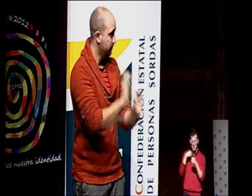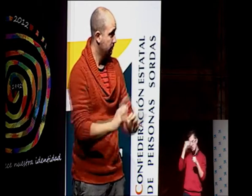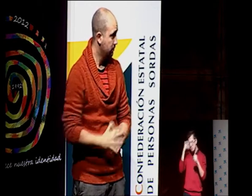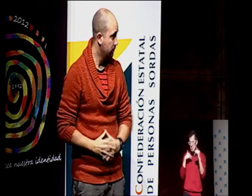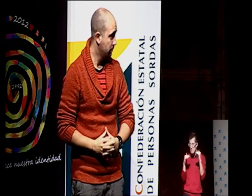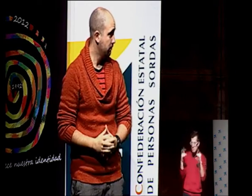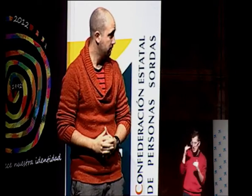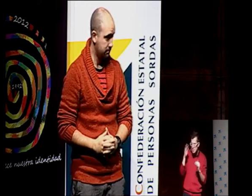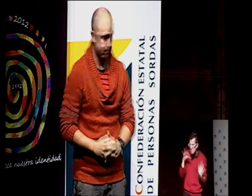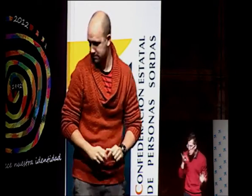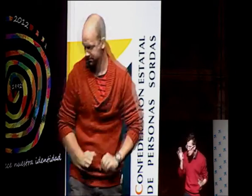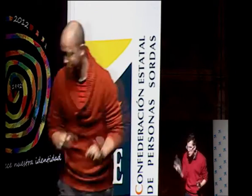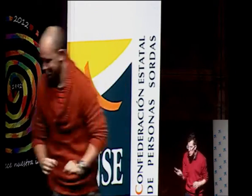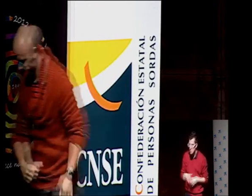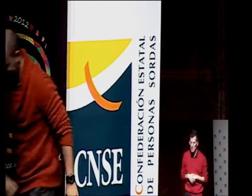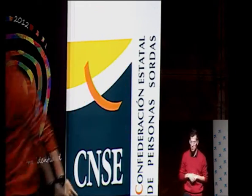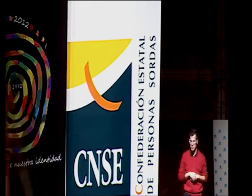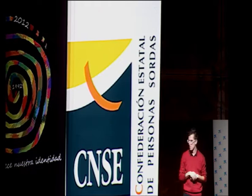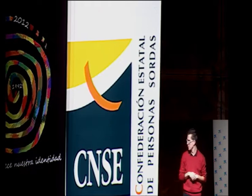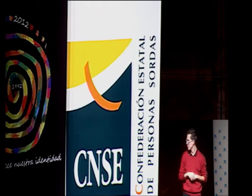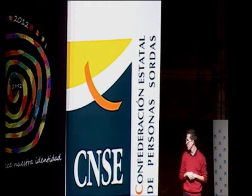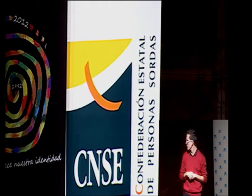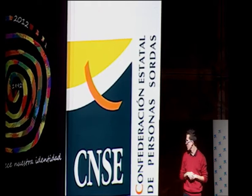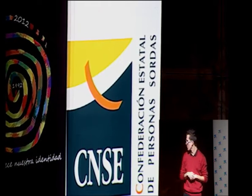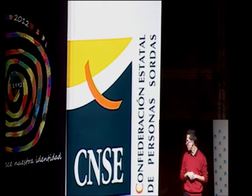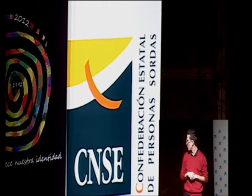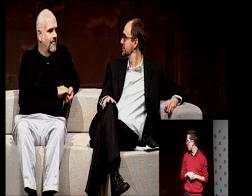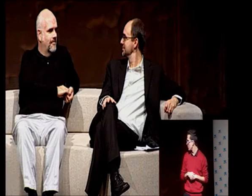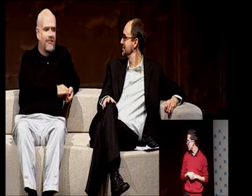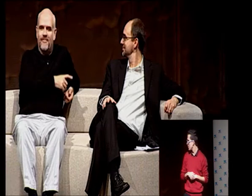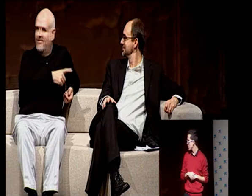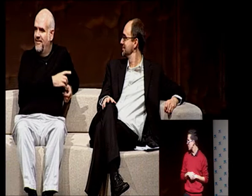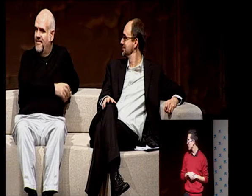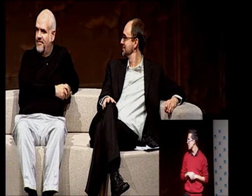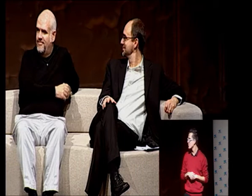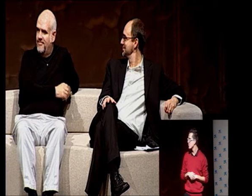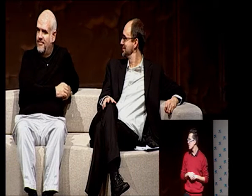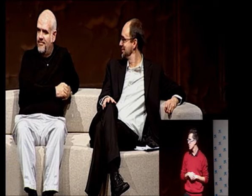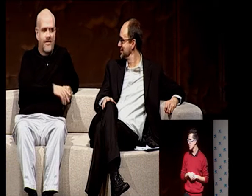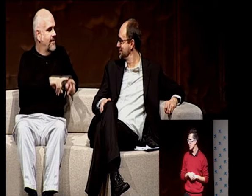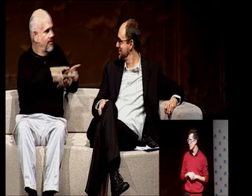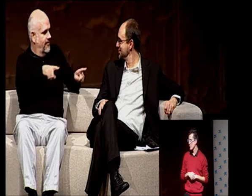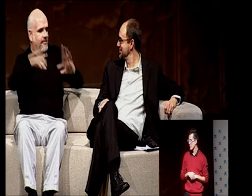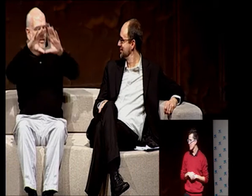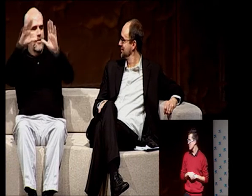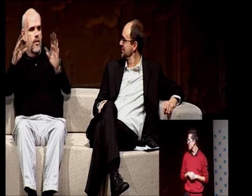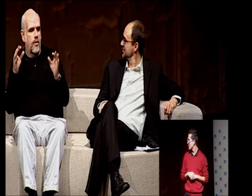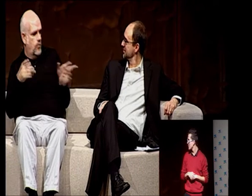mundo eh de una manera visual entonces leyendo labios escribiendo tenemos que hacer doble